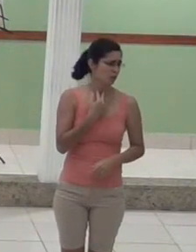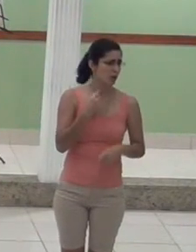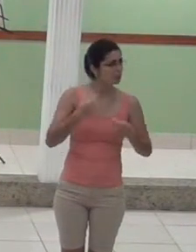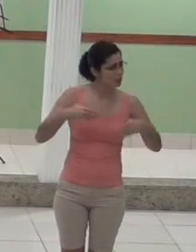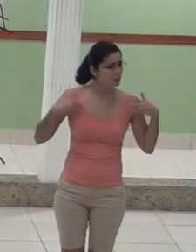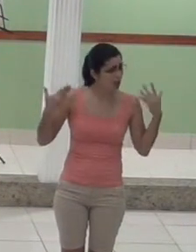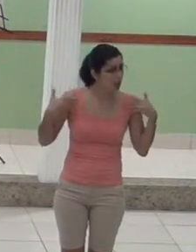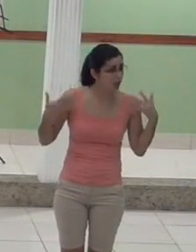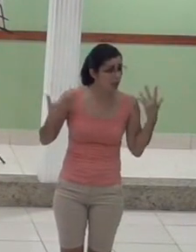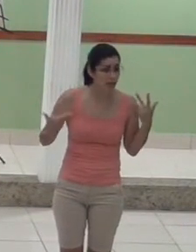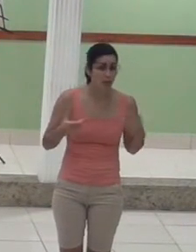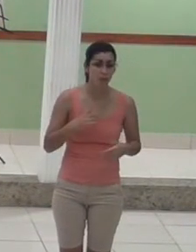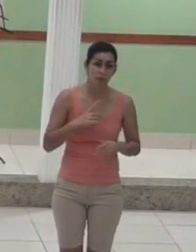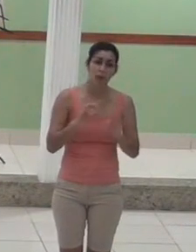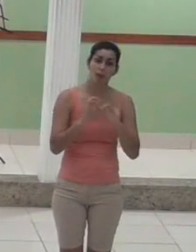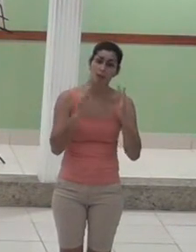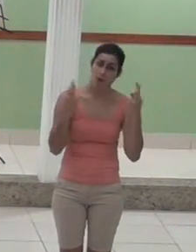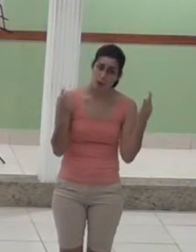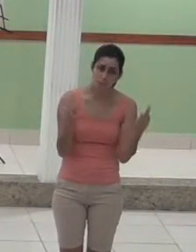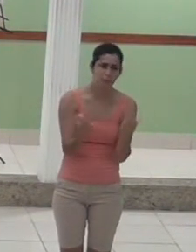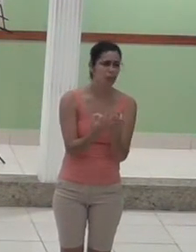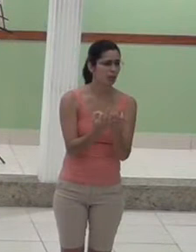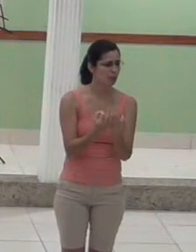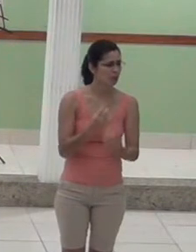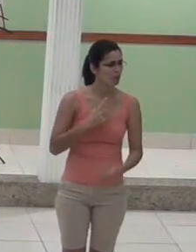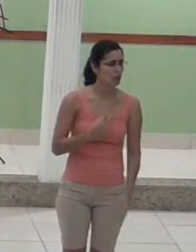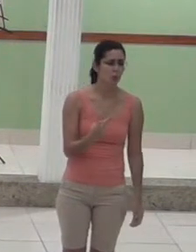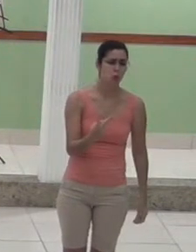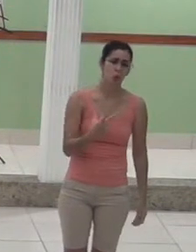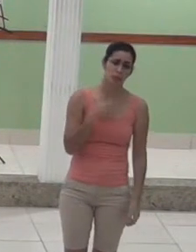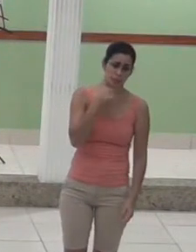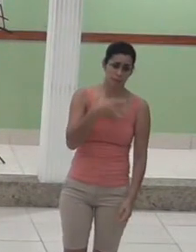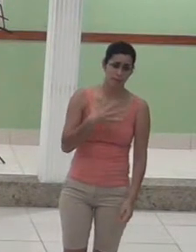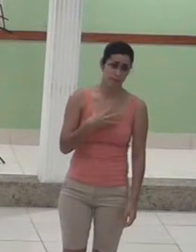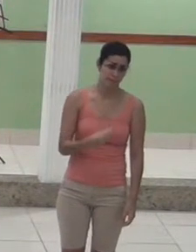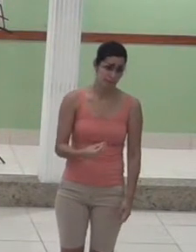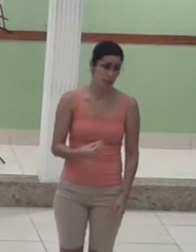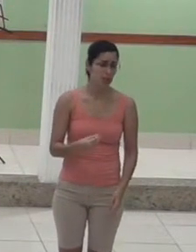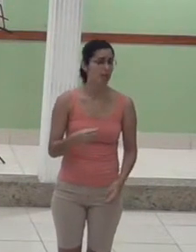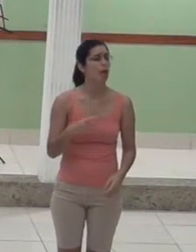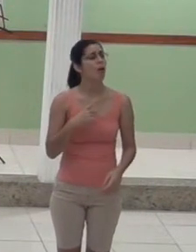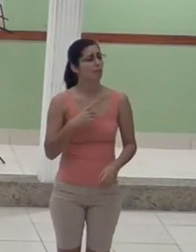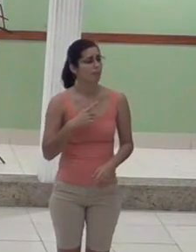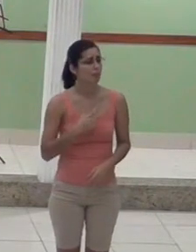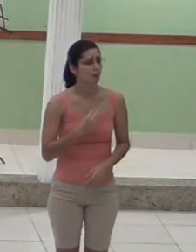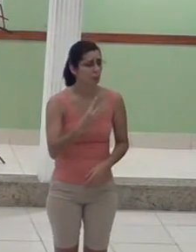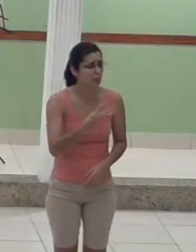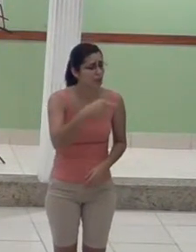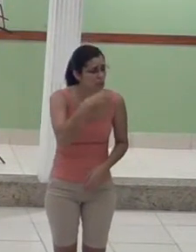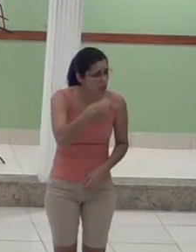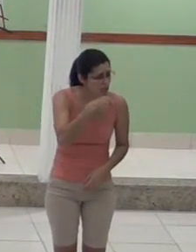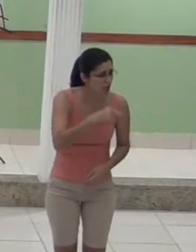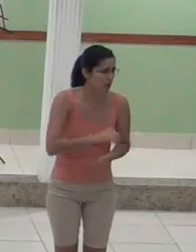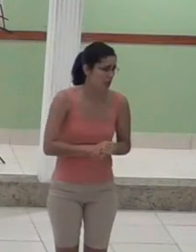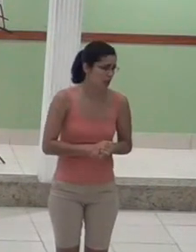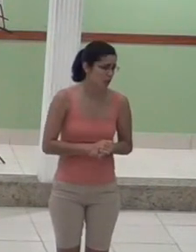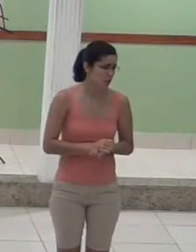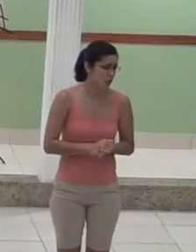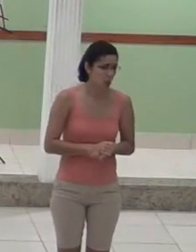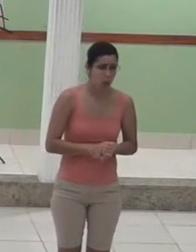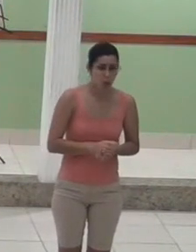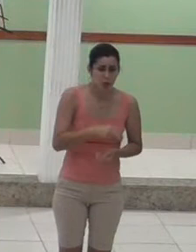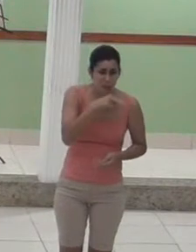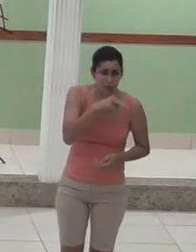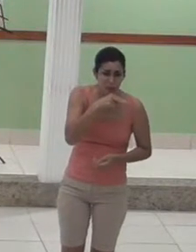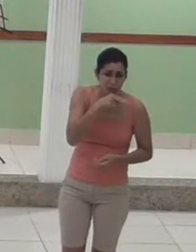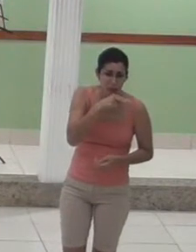família. Nós tivemos duas filhas, são casadas e nos deixaram 3 netos. Os netos eram muito apegados a ele.